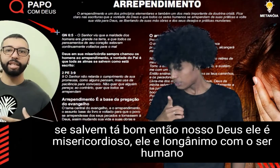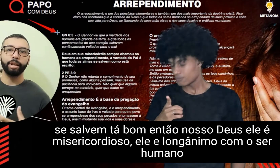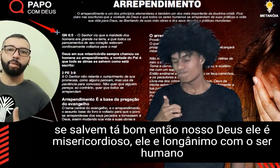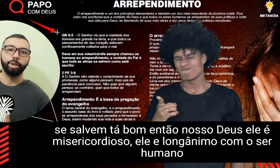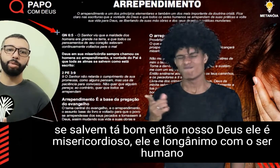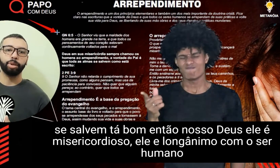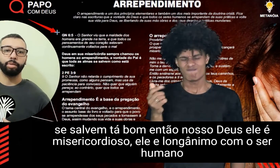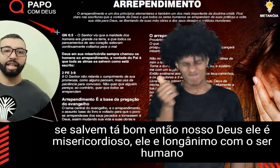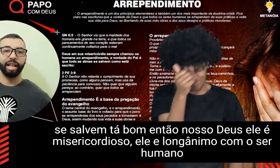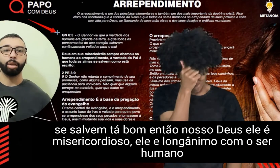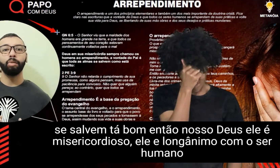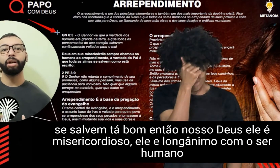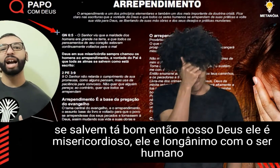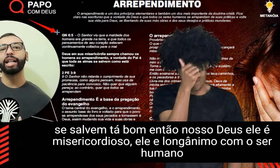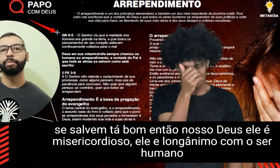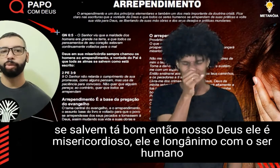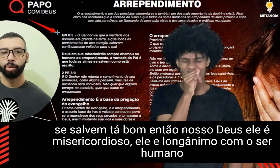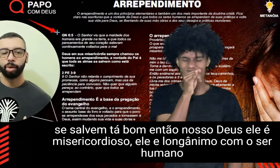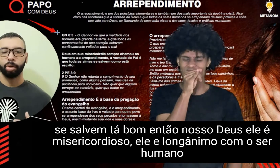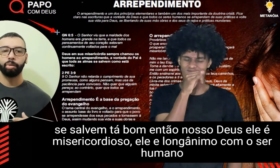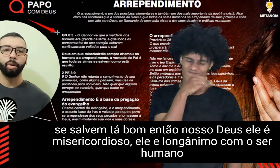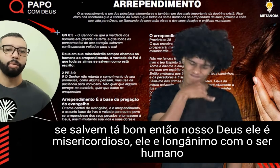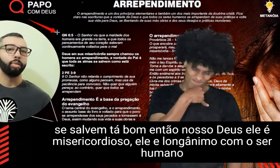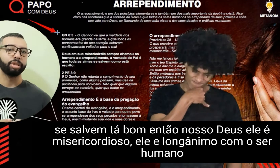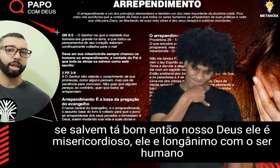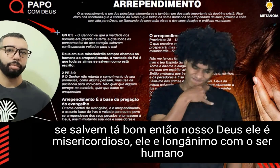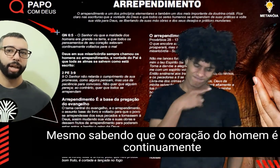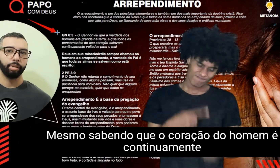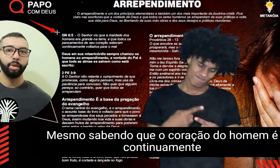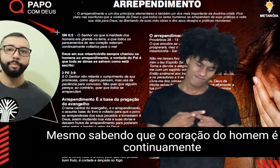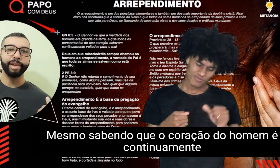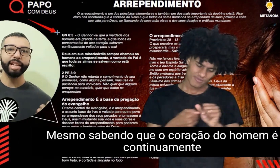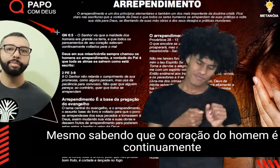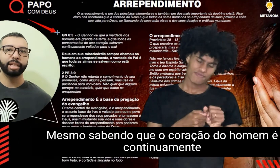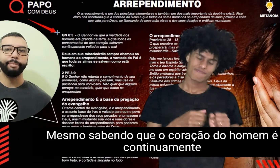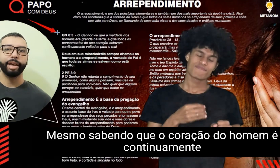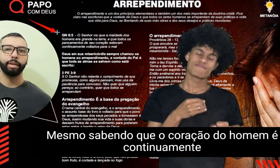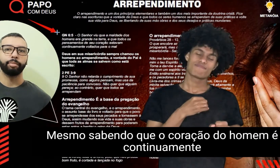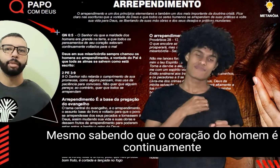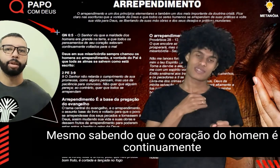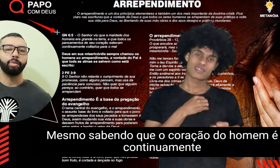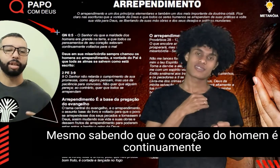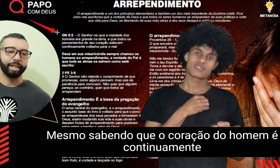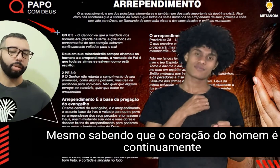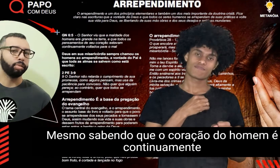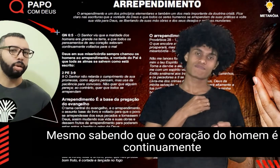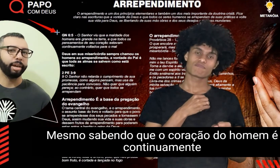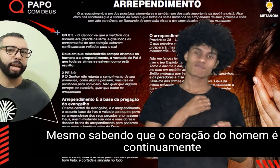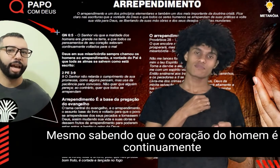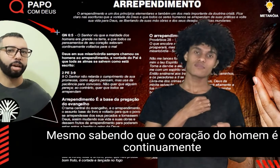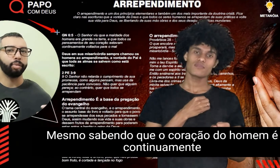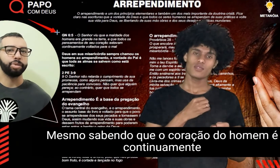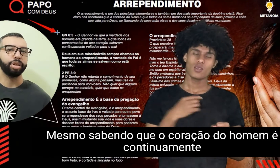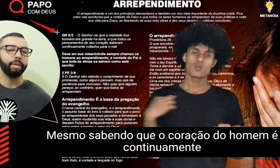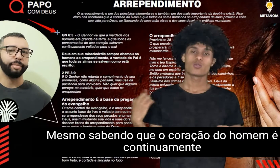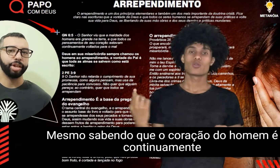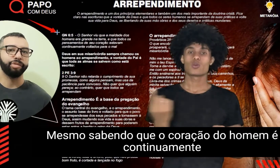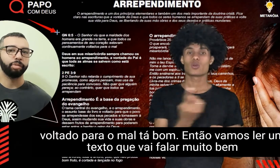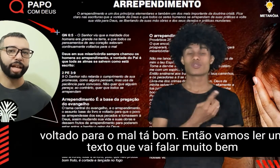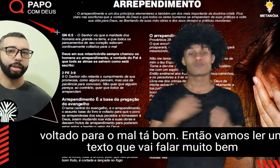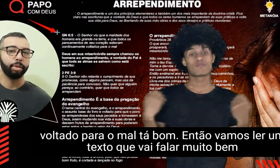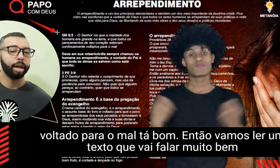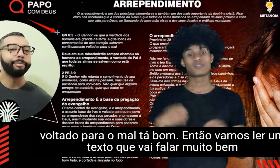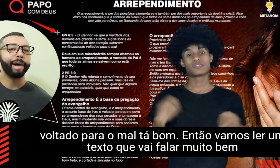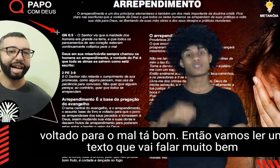é misericordioso, ele é longânimo com o ser humano, mesmo sabendo que o coração do homem é